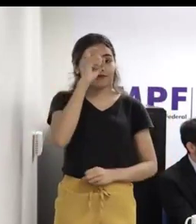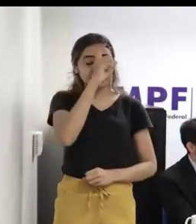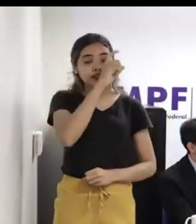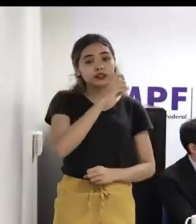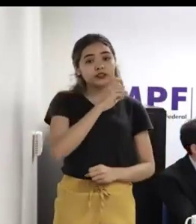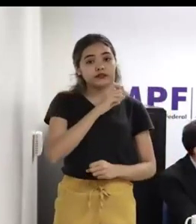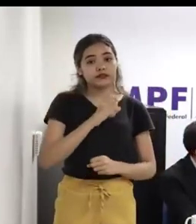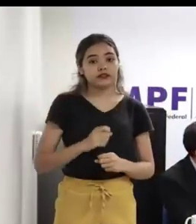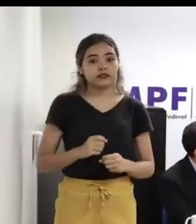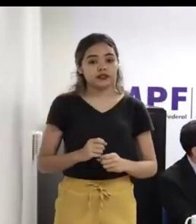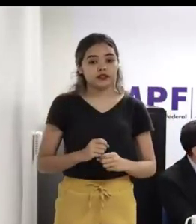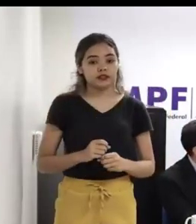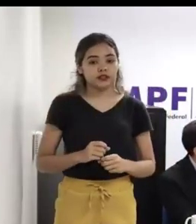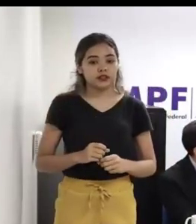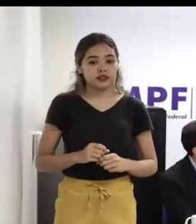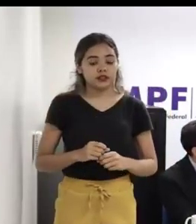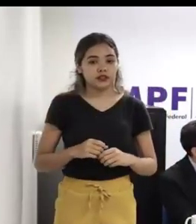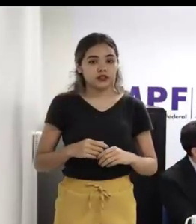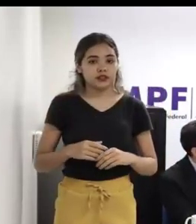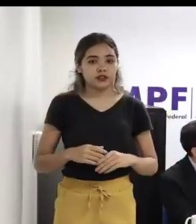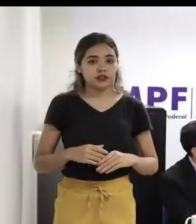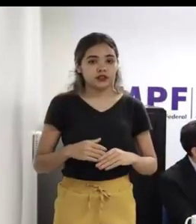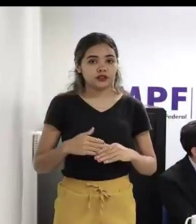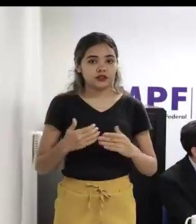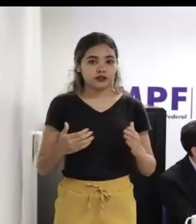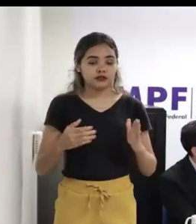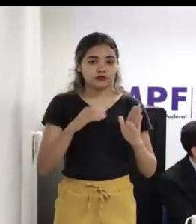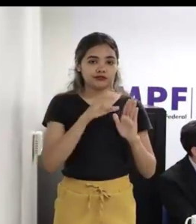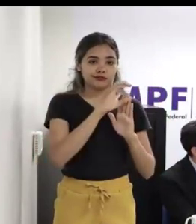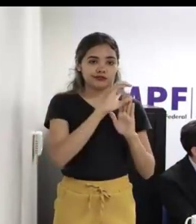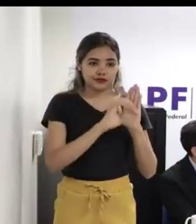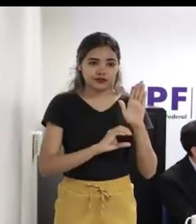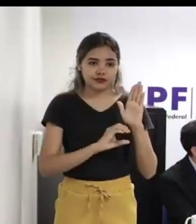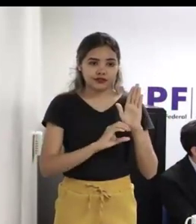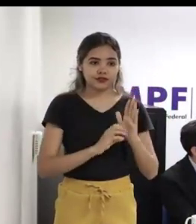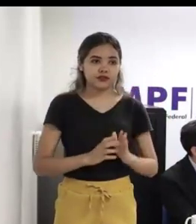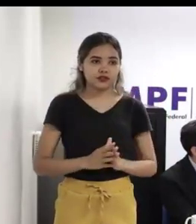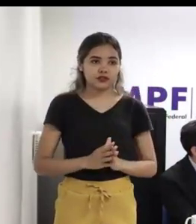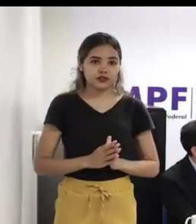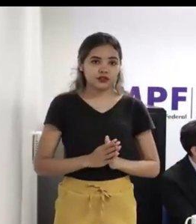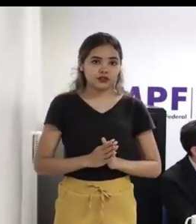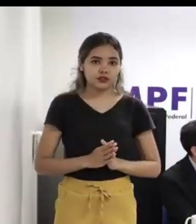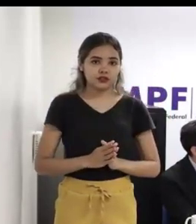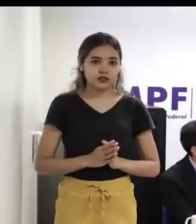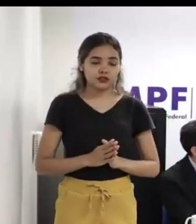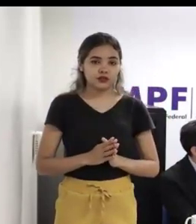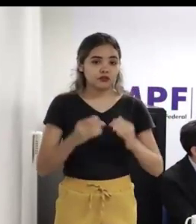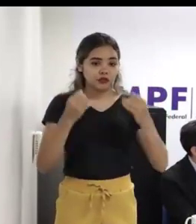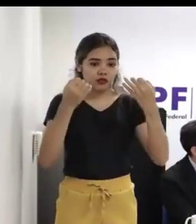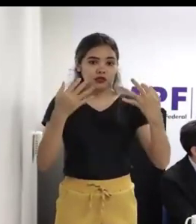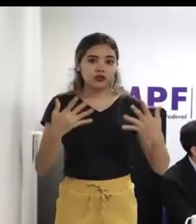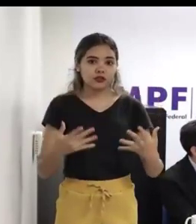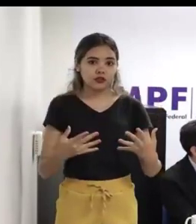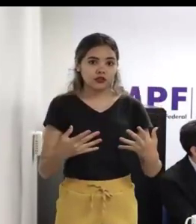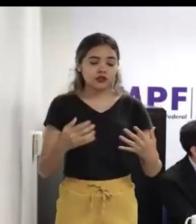industrial e a constituição já Seus 36 anos de vigência estabelece que é um dever compartilhado das